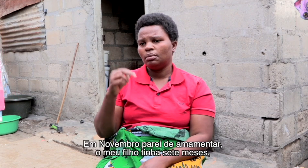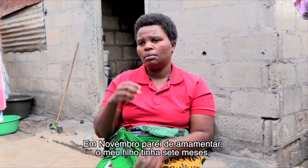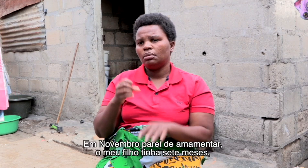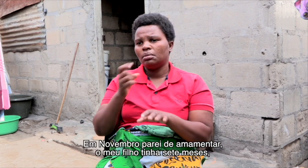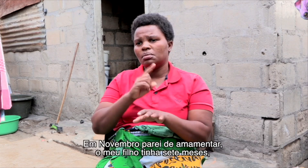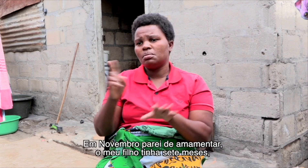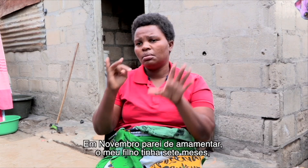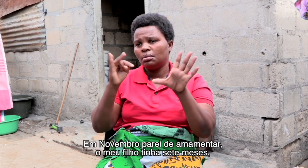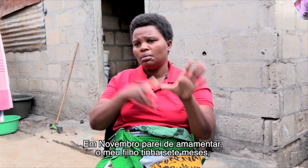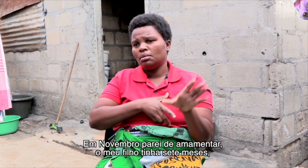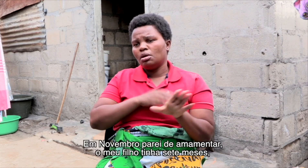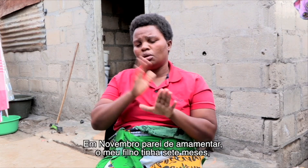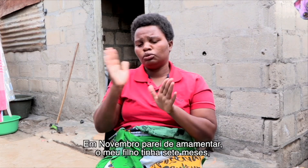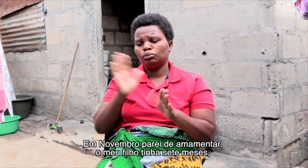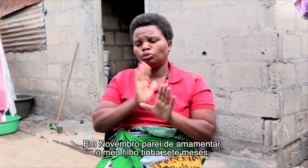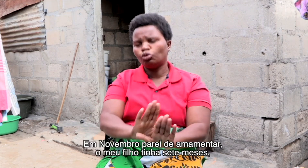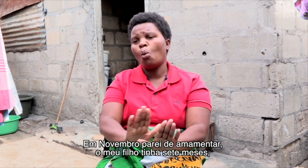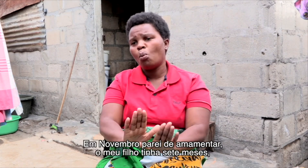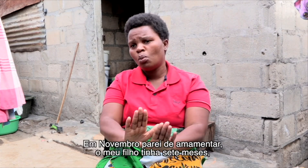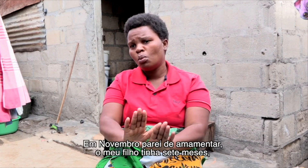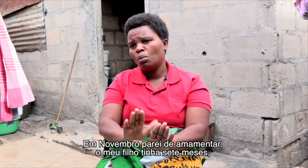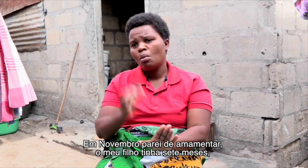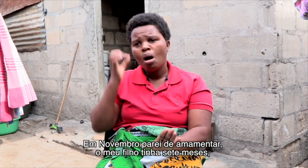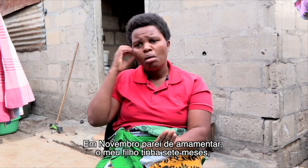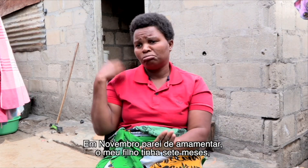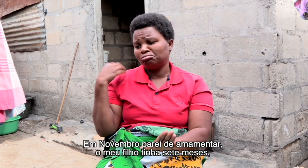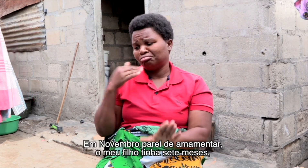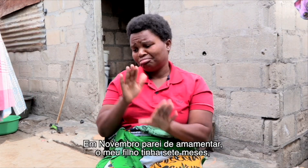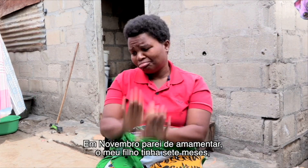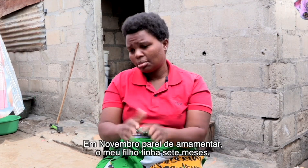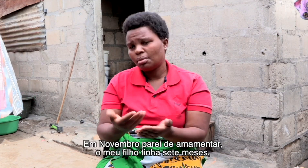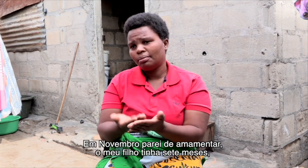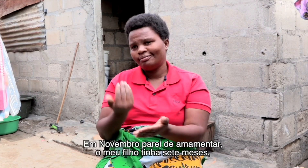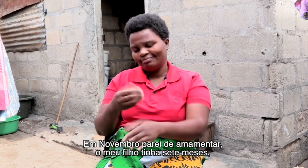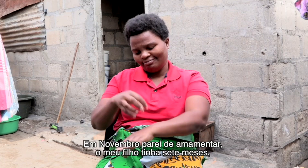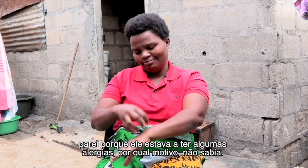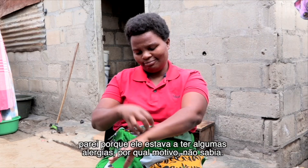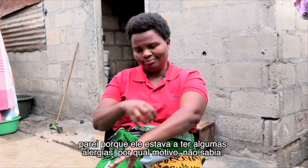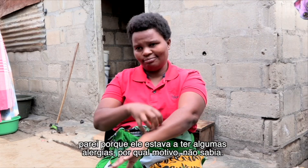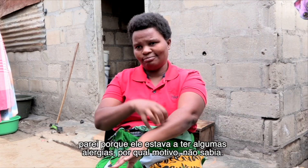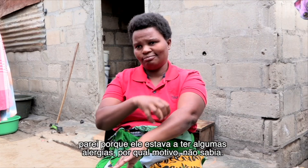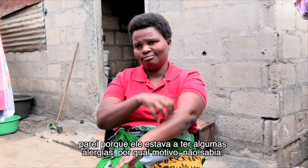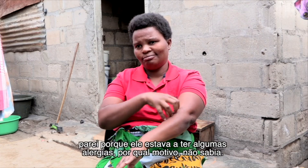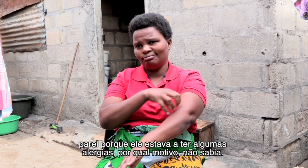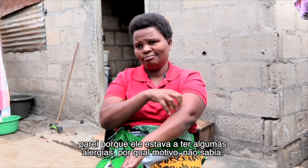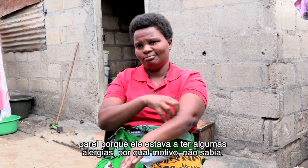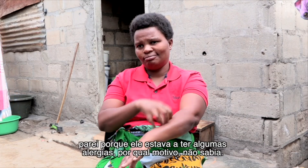em novembro parei de amamentar. O meu filho tinha 7 meses. Parei porque ele estava a ter